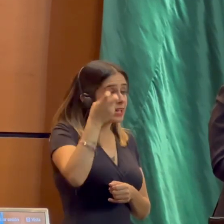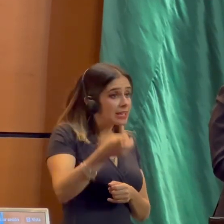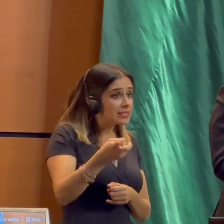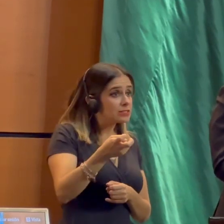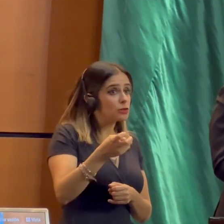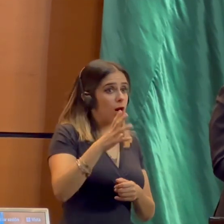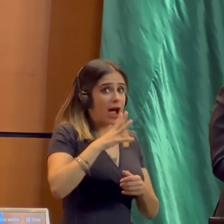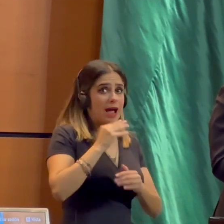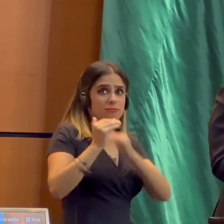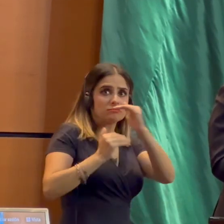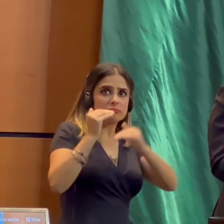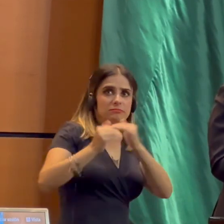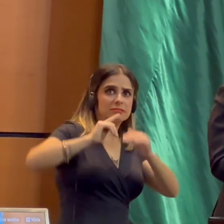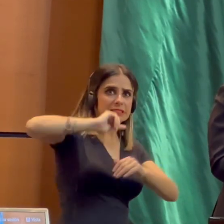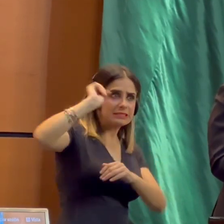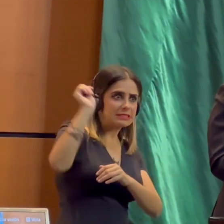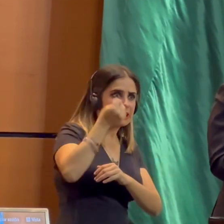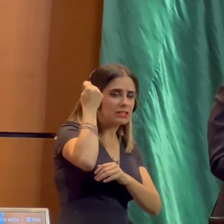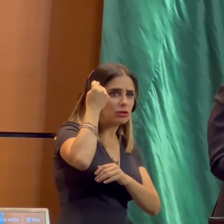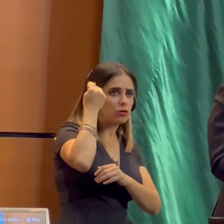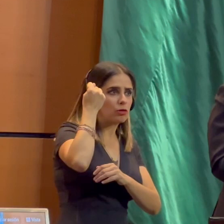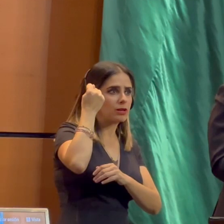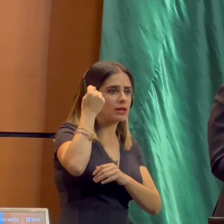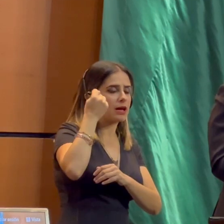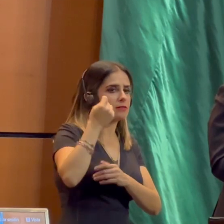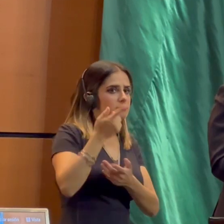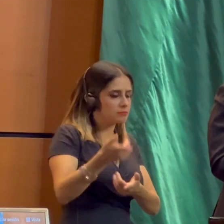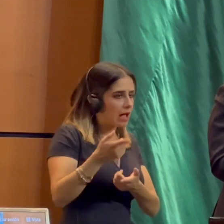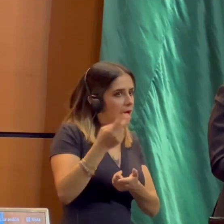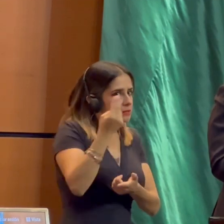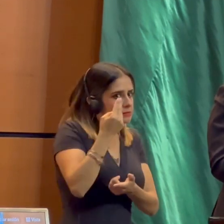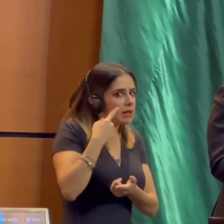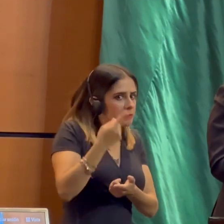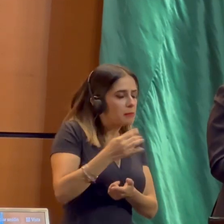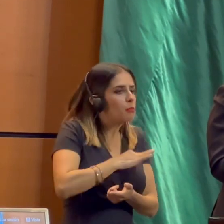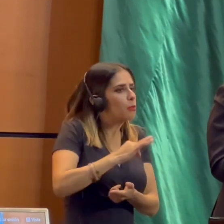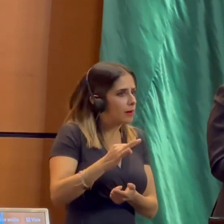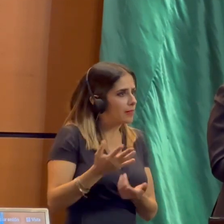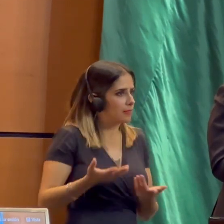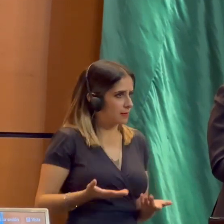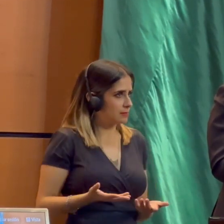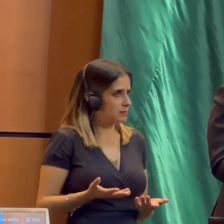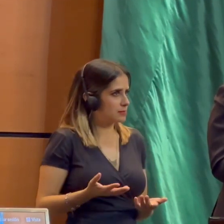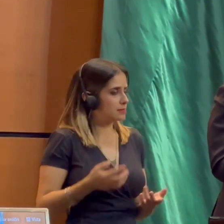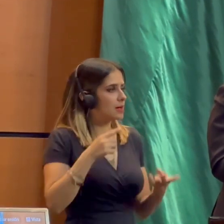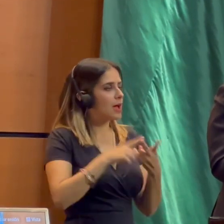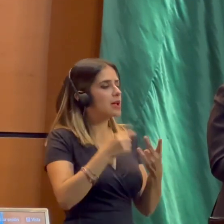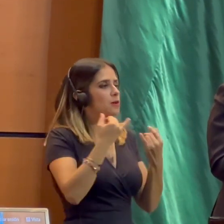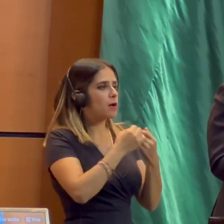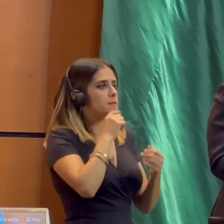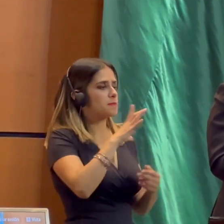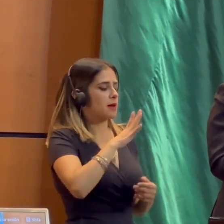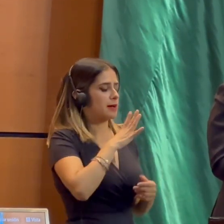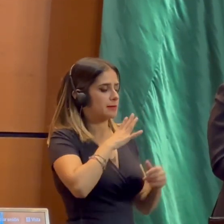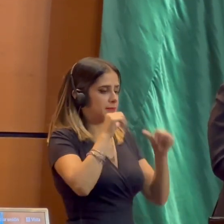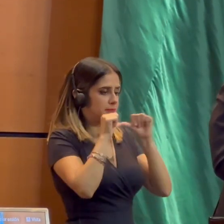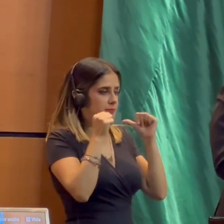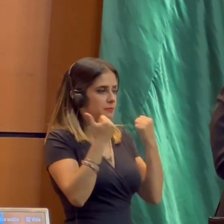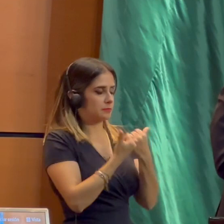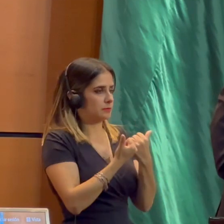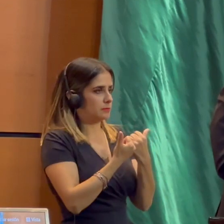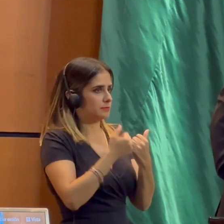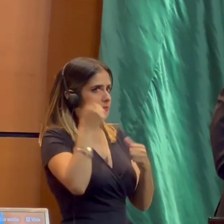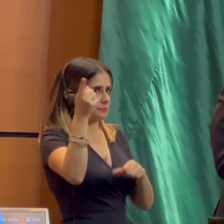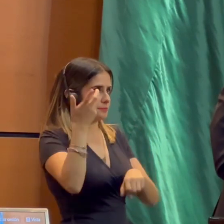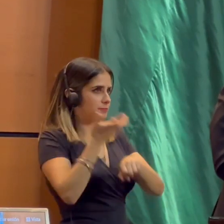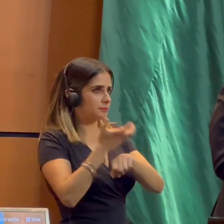米安全保障条約が結ばれて日米同盟の国であります。つい